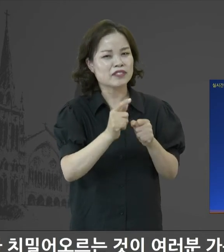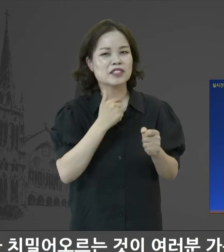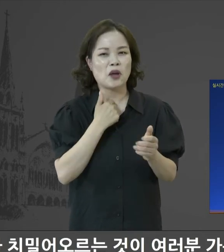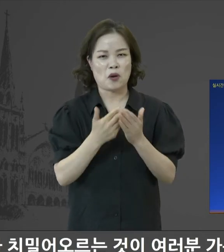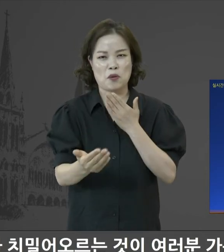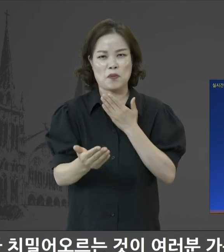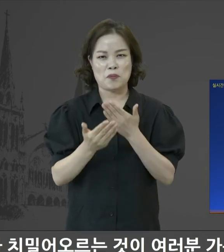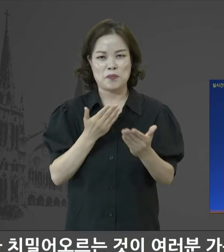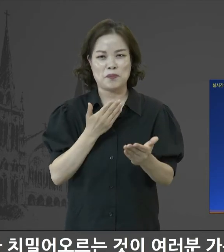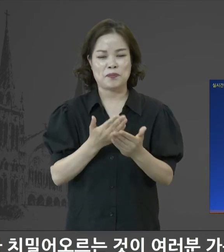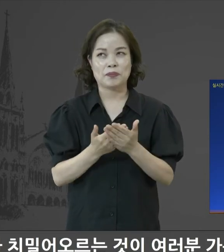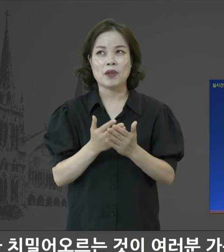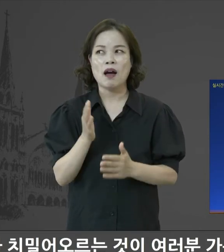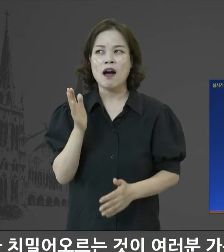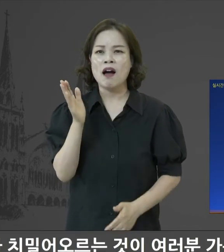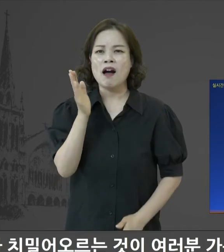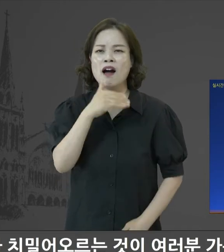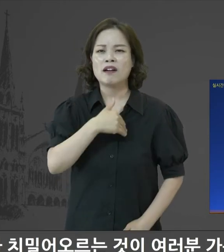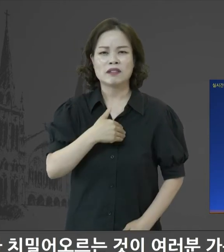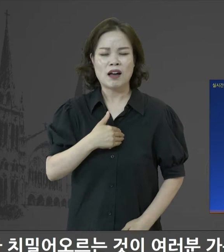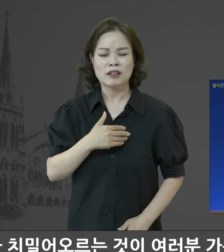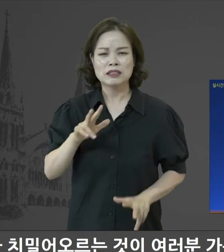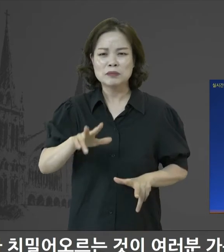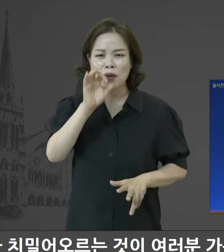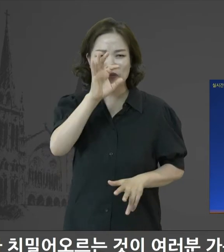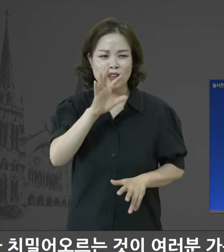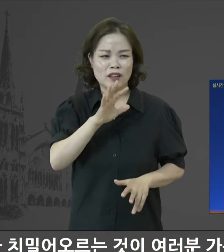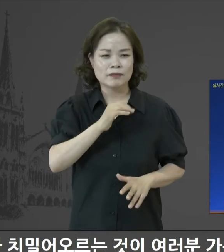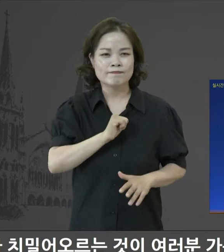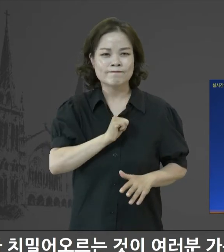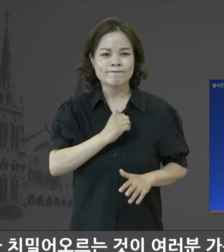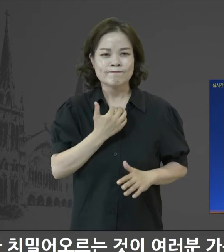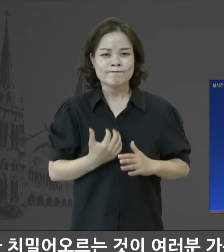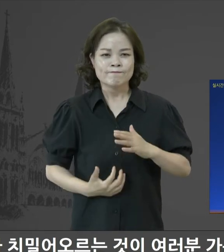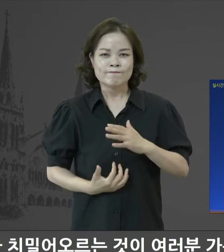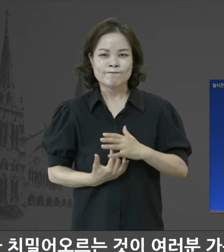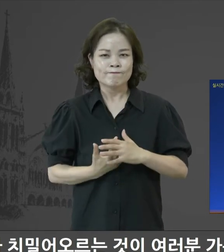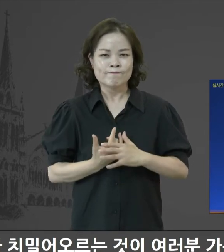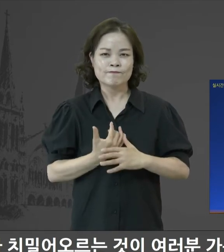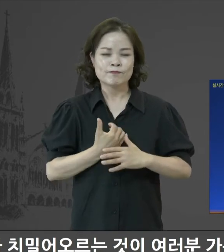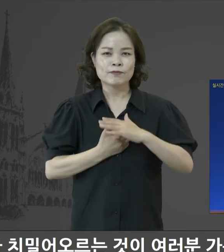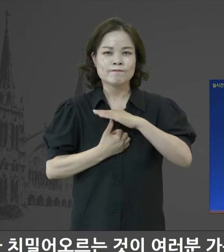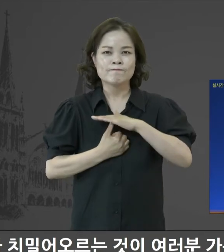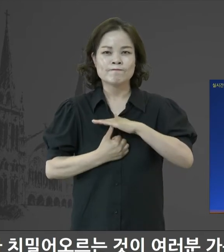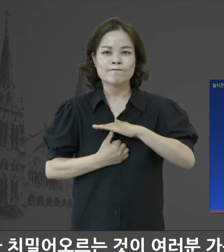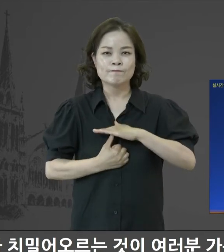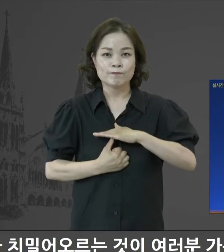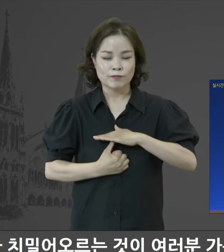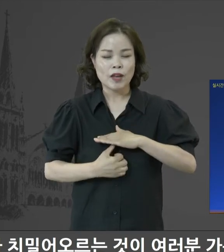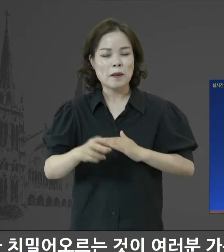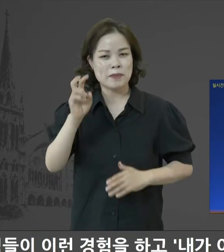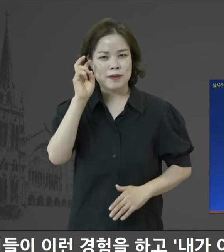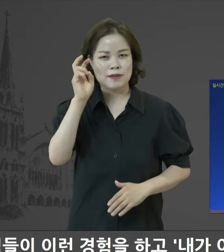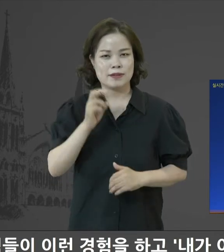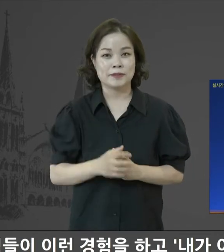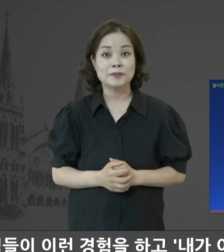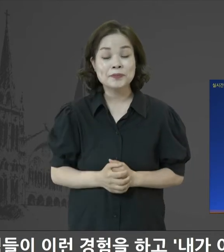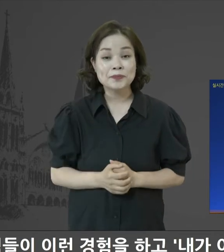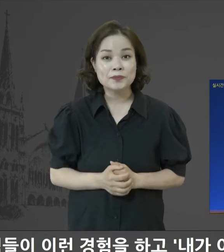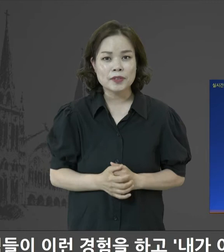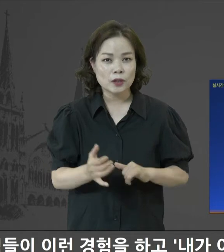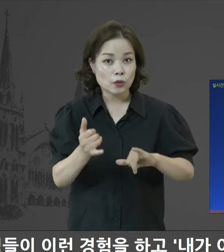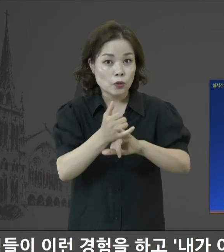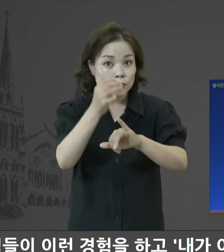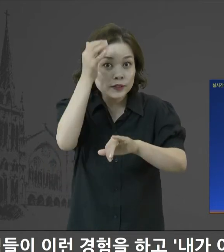하고 지금 내가 이러면 안 되는데 라고 생각하고 계실 수 있습니다. 이때